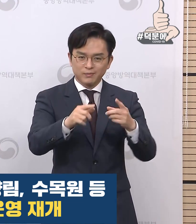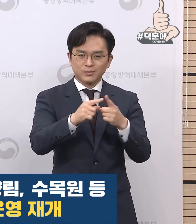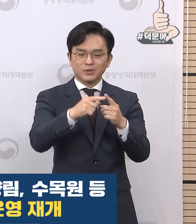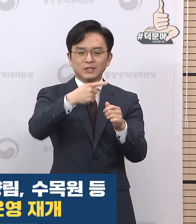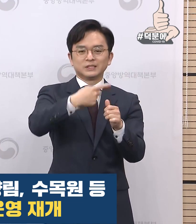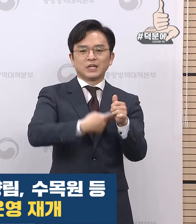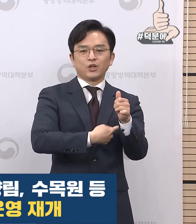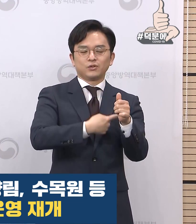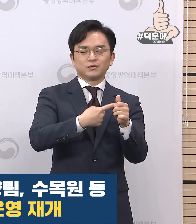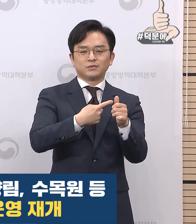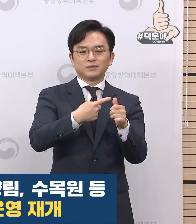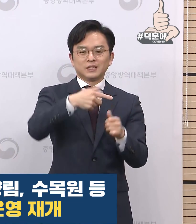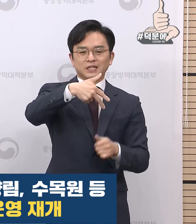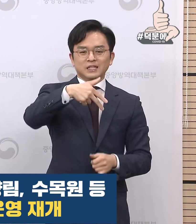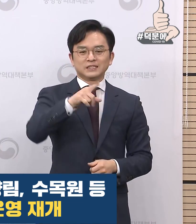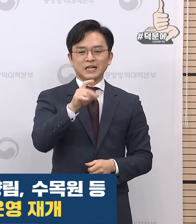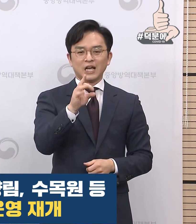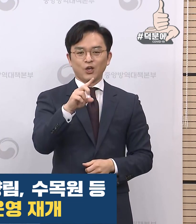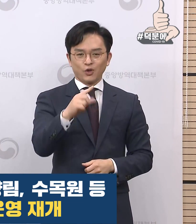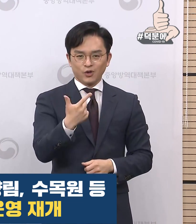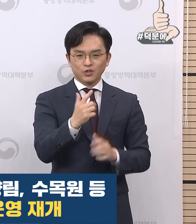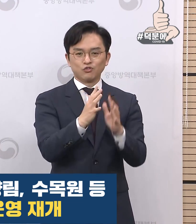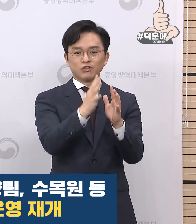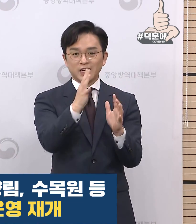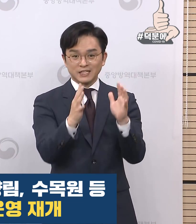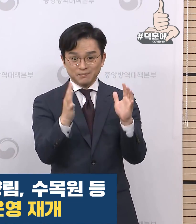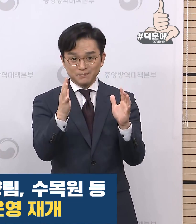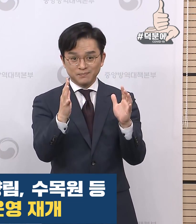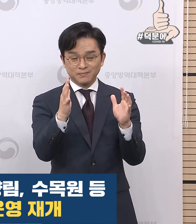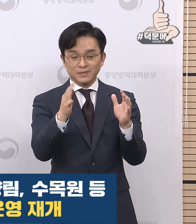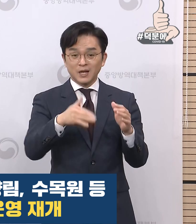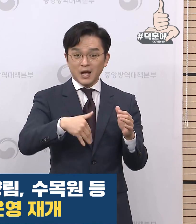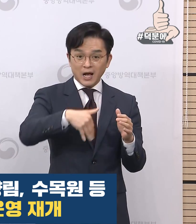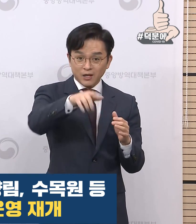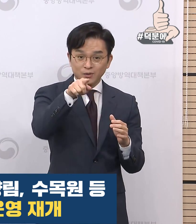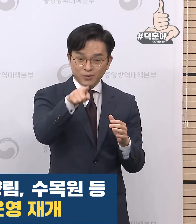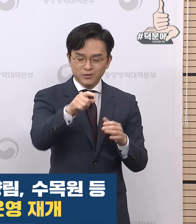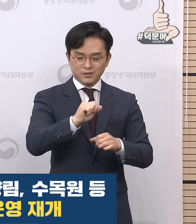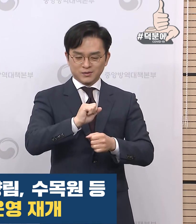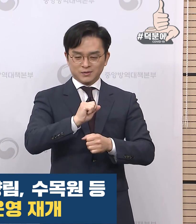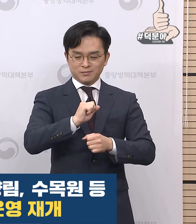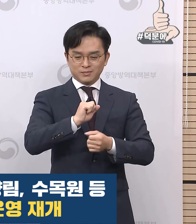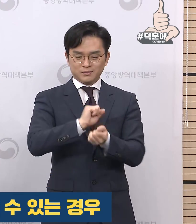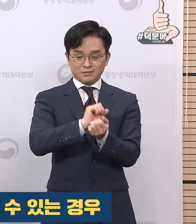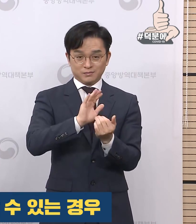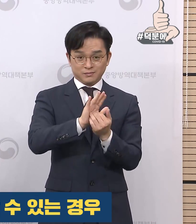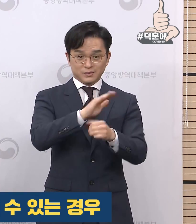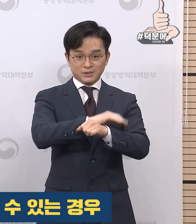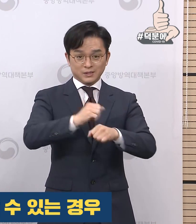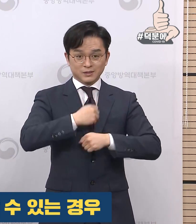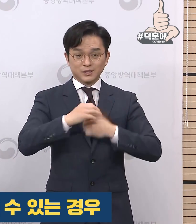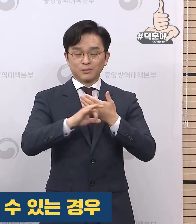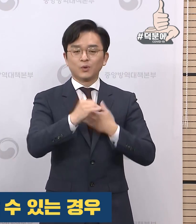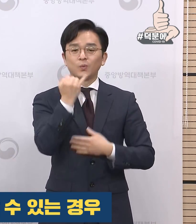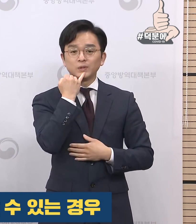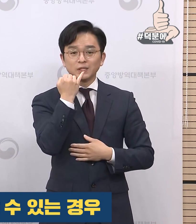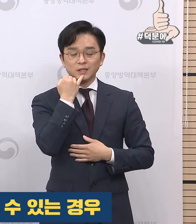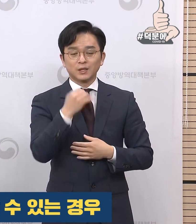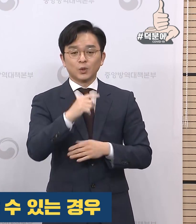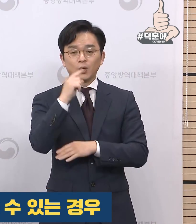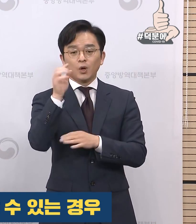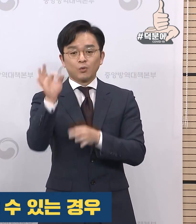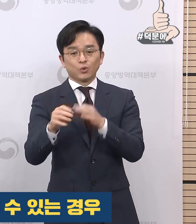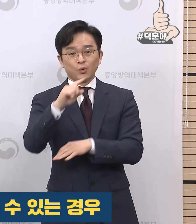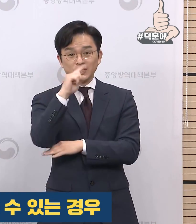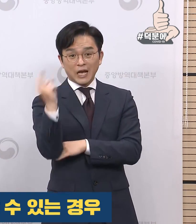등에 대해서는 방역 수칙을 마련한다는 전제하에 단계적으로 운영을 재개하고 무관중 프로야구와